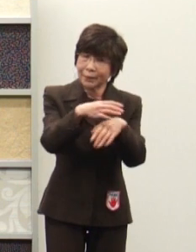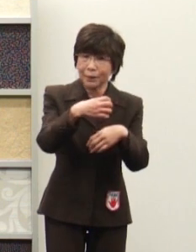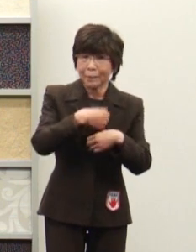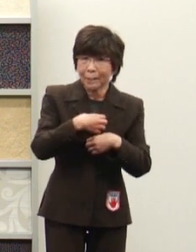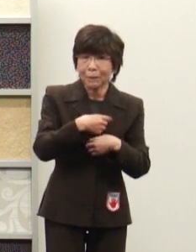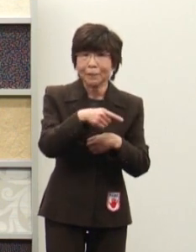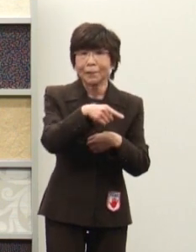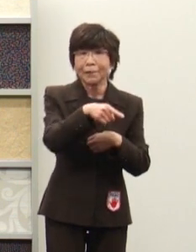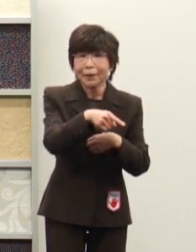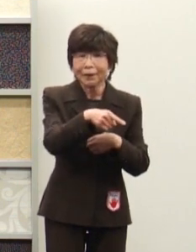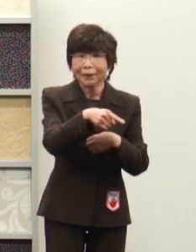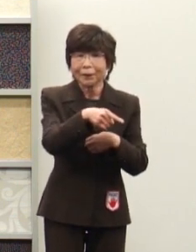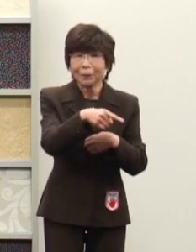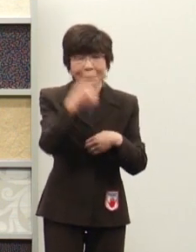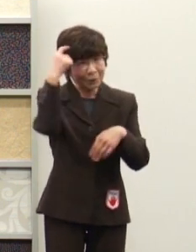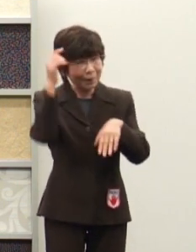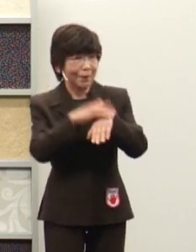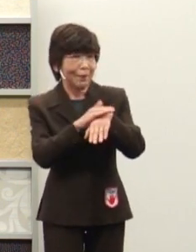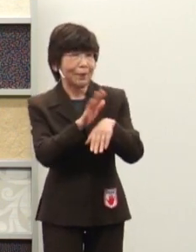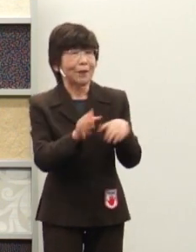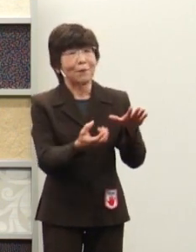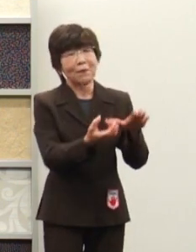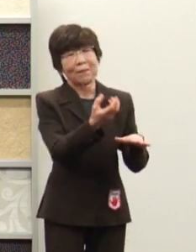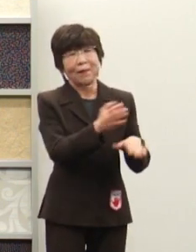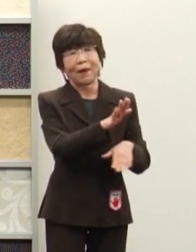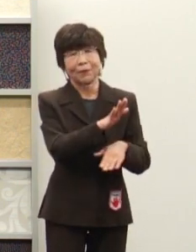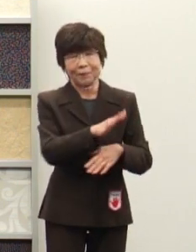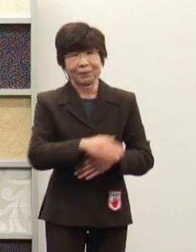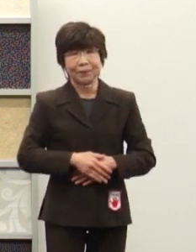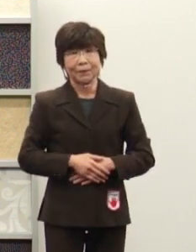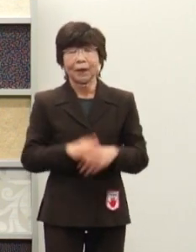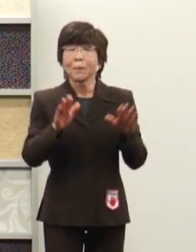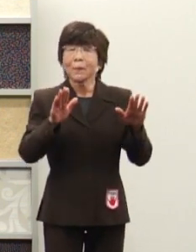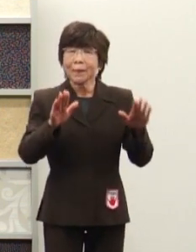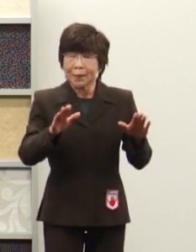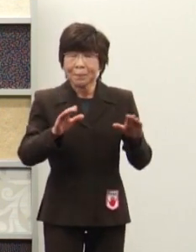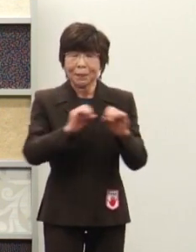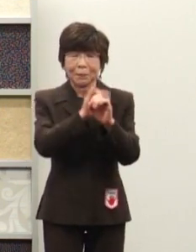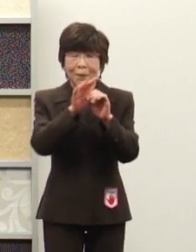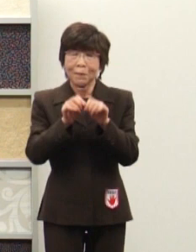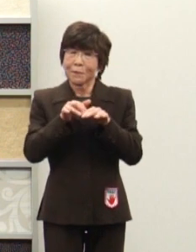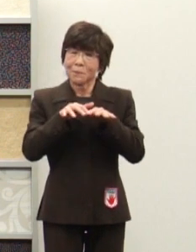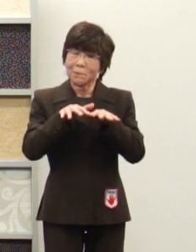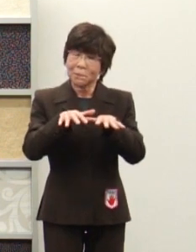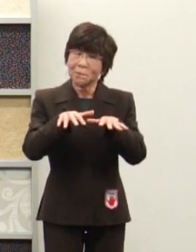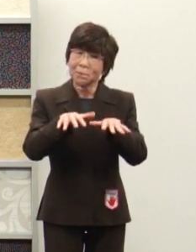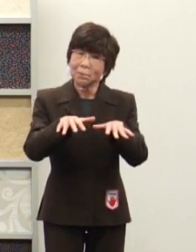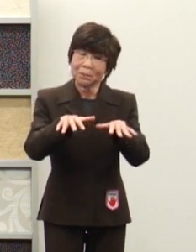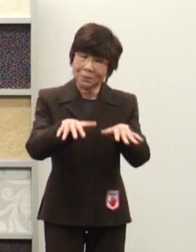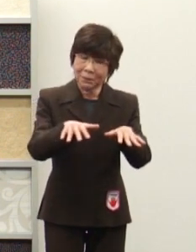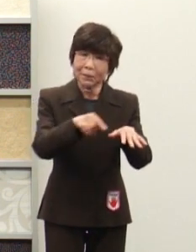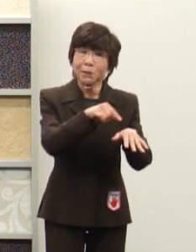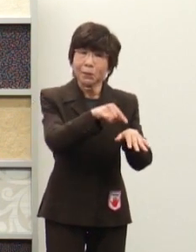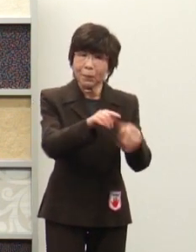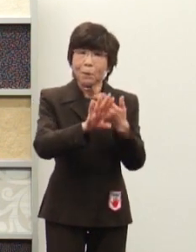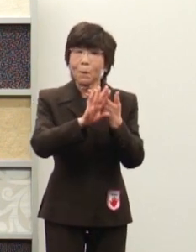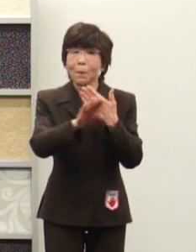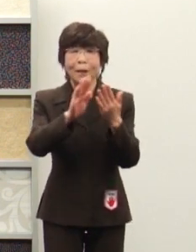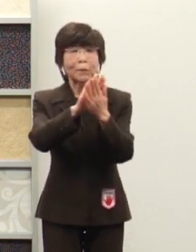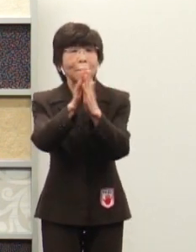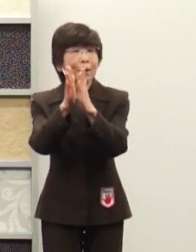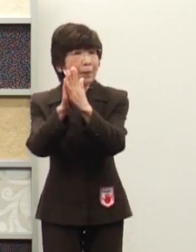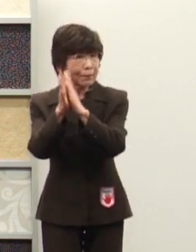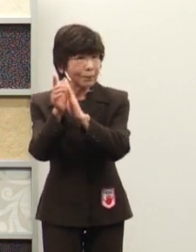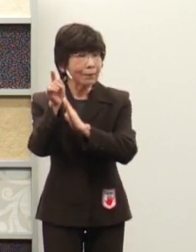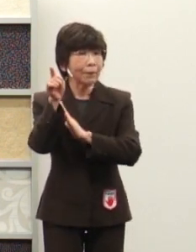人によってはおっしゃっている論者もいらっしゃいますけども、まあ、こういう状況で、かなり多くのところがまん延防止、大変な